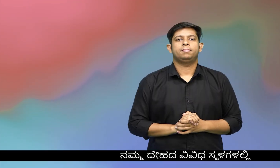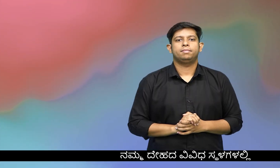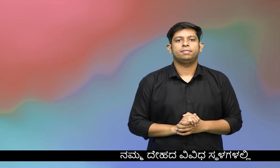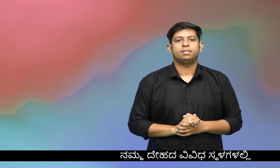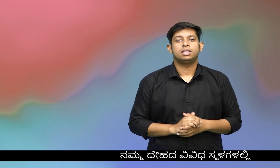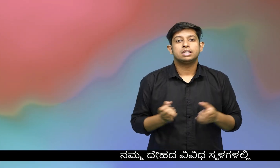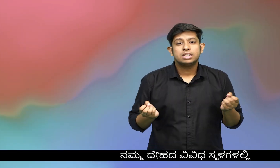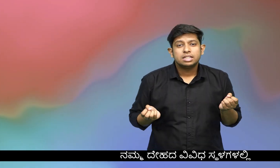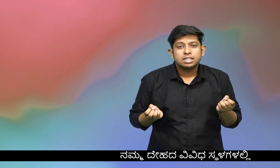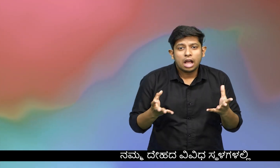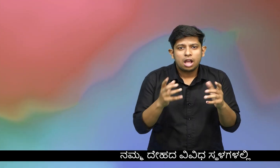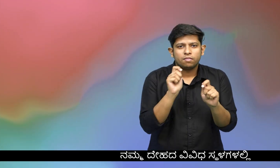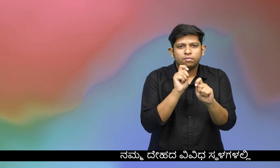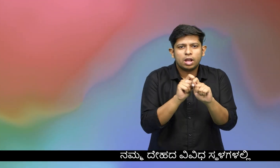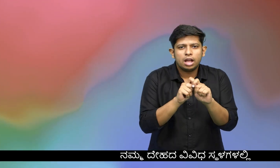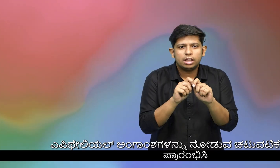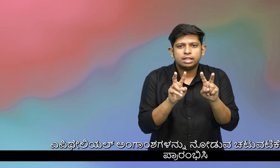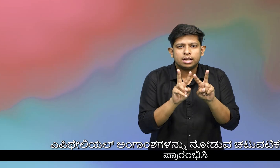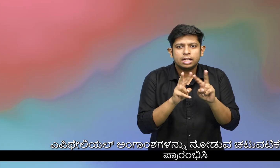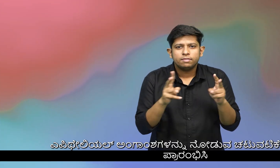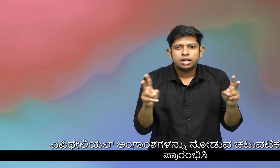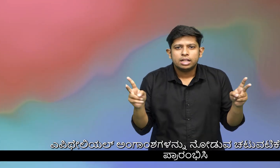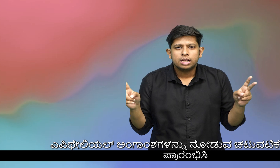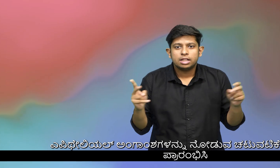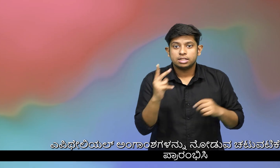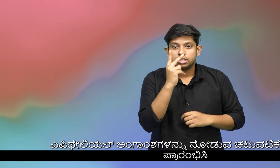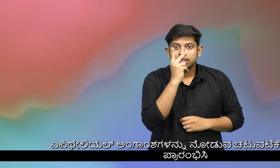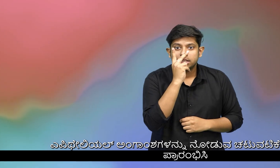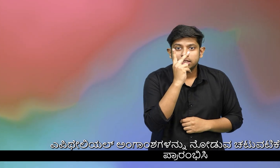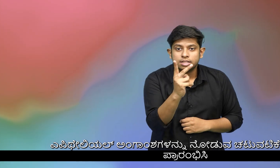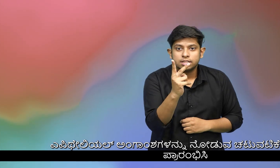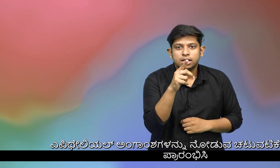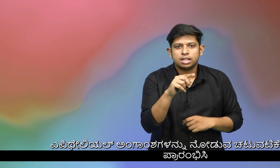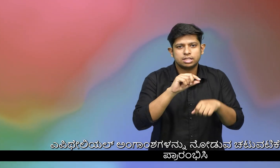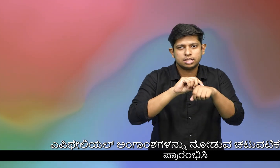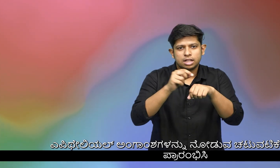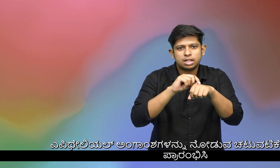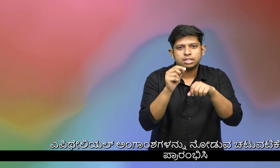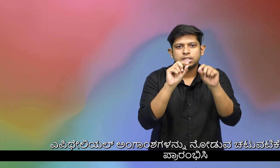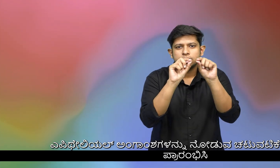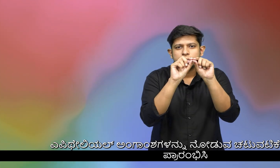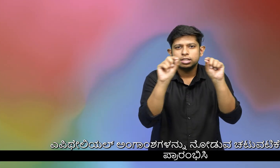ನಮ್ಮ ದೇಹದ ವಿವಿಧ ಸ್ಥಳಗಳಲ್ಲಿ ಎಪಿಥಿಯಲ್ ಅಂಗಾಂಶಗಳನ್ನು ನೋಡುವ ಚಟುವಟಿಕೆಯೊಂದಿಗೆ